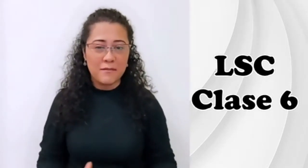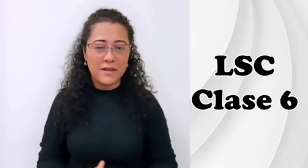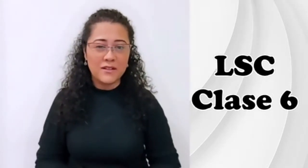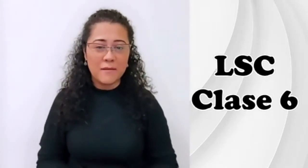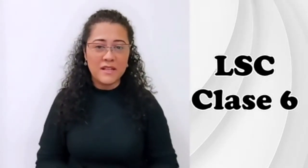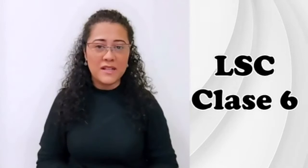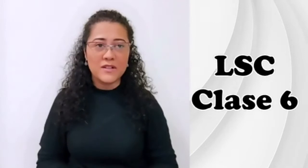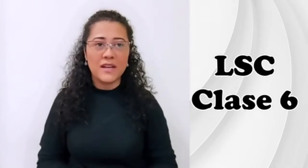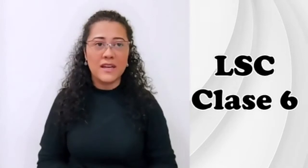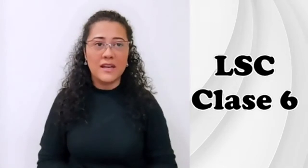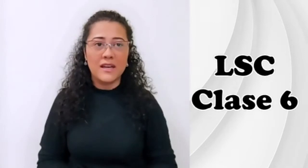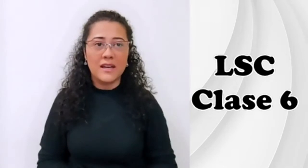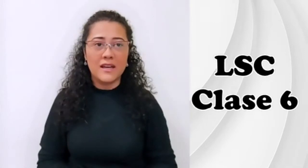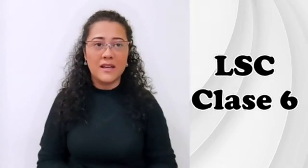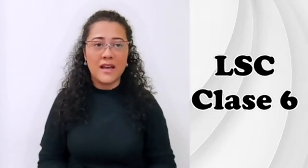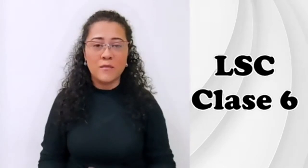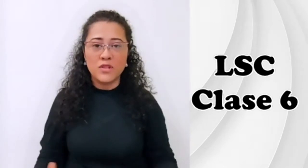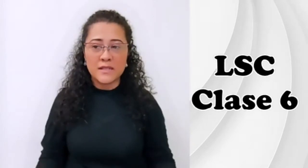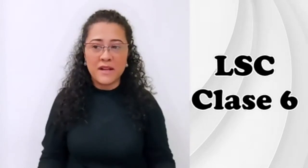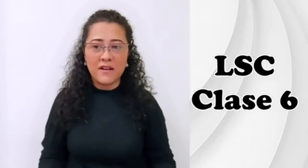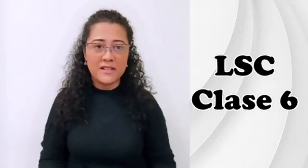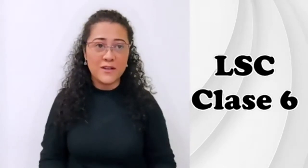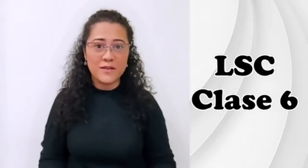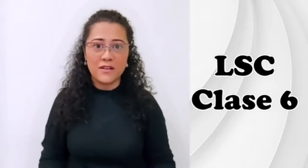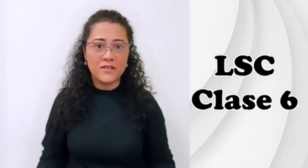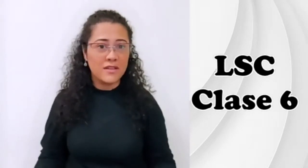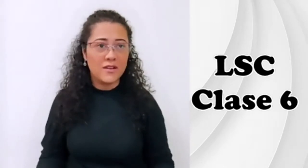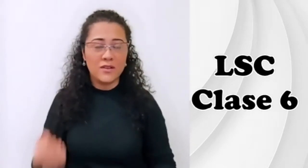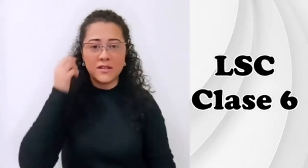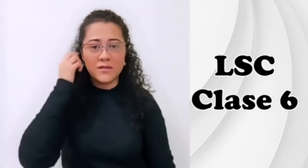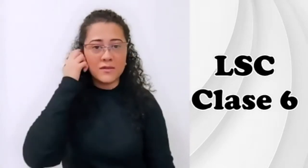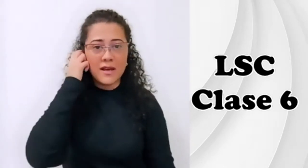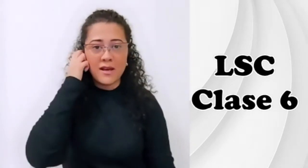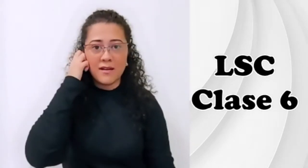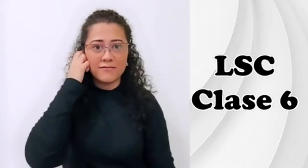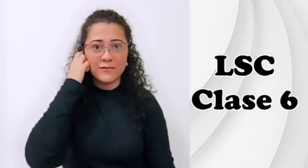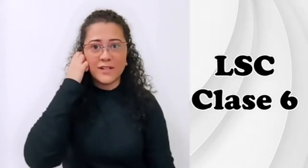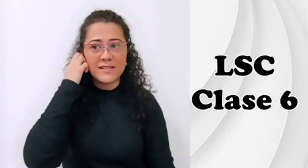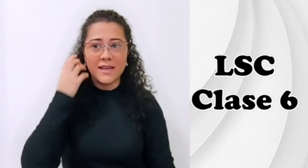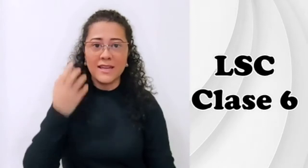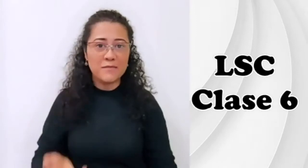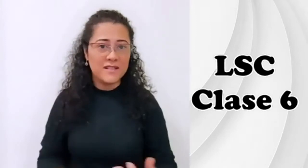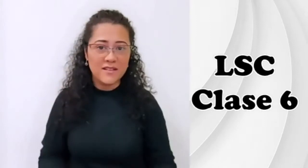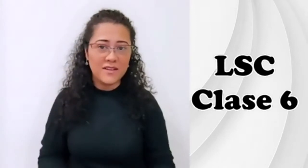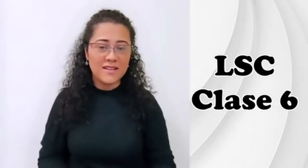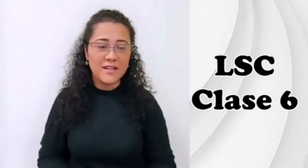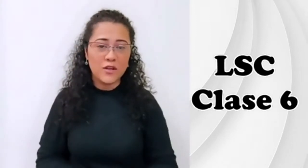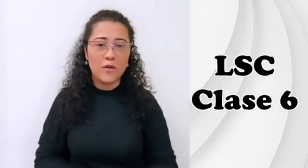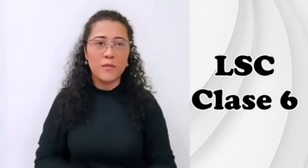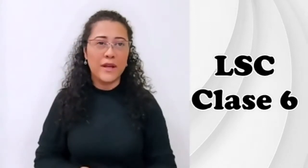viendo también eso, que hay muchas palabras y conceptos que no tienen una seña específica, ¿cierto? Como por